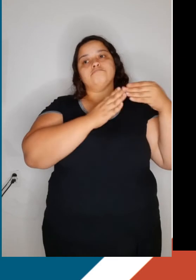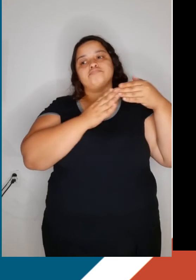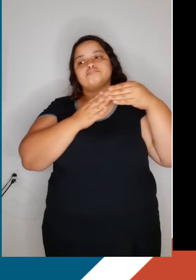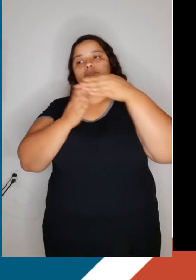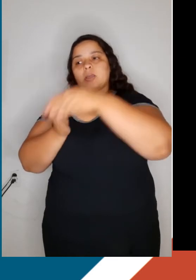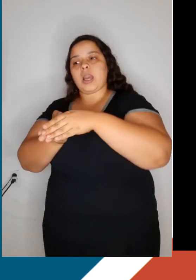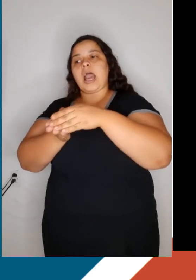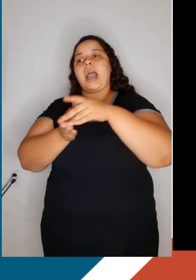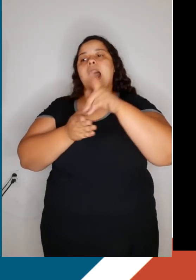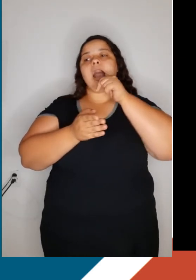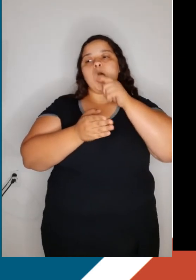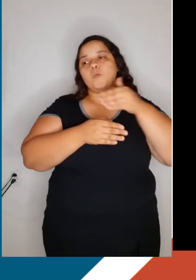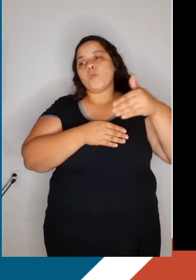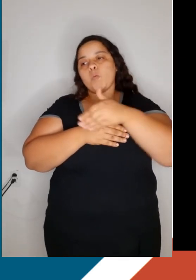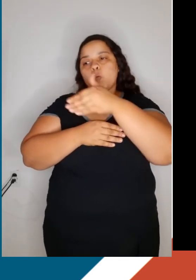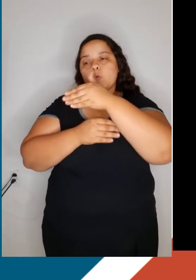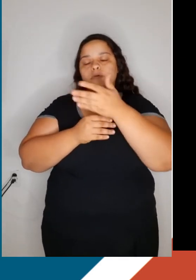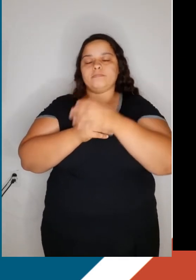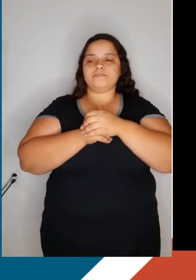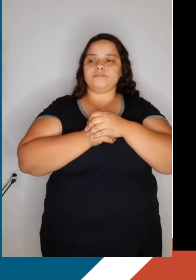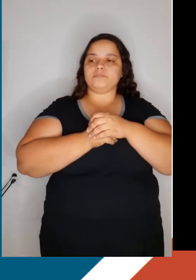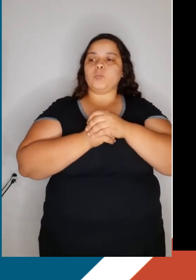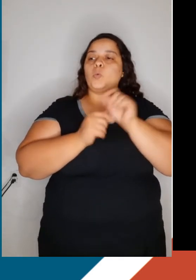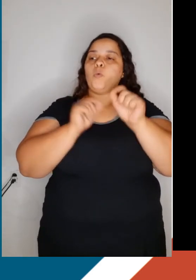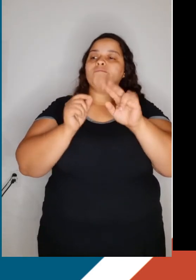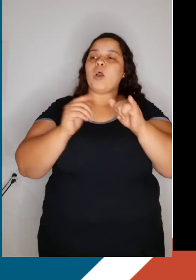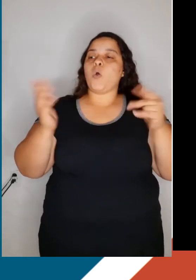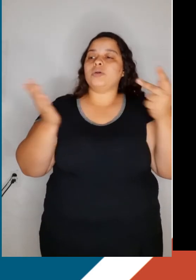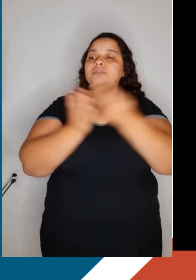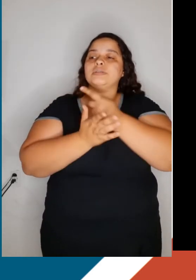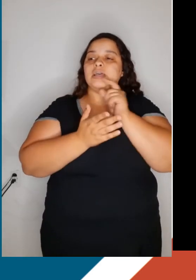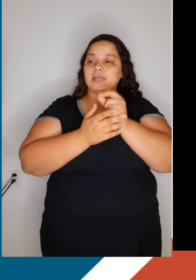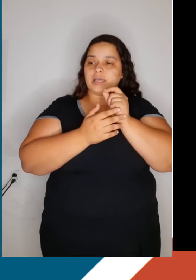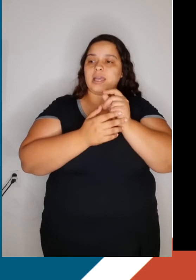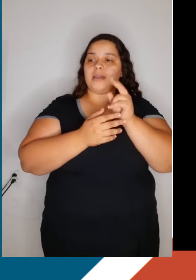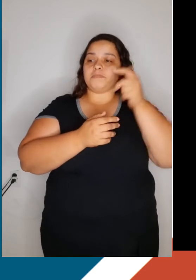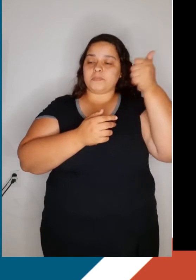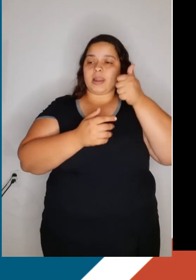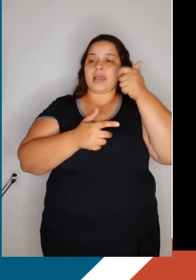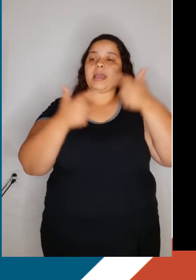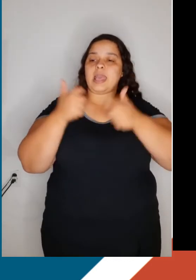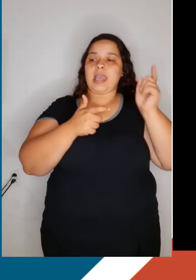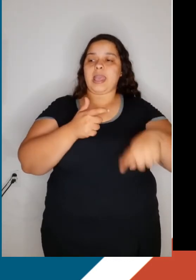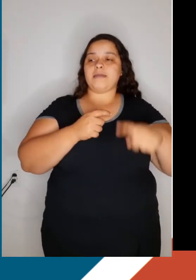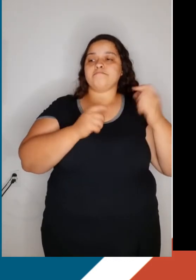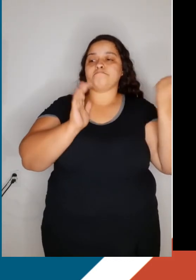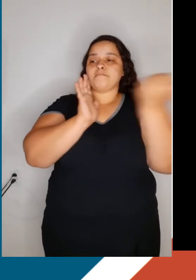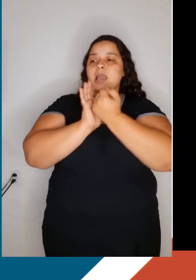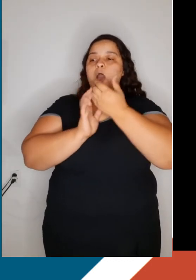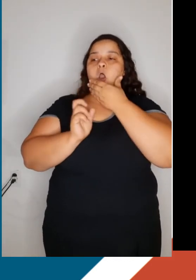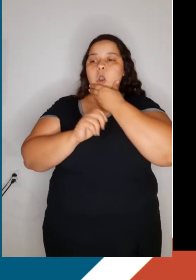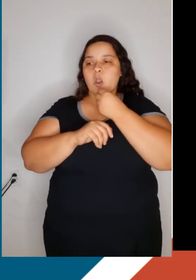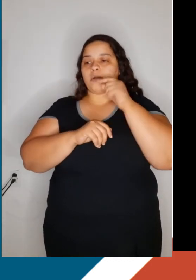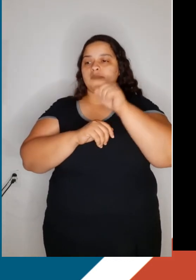Central e acessar o Mar Mediterrâneo. O que vai acontecer de imediato, né, que leva à Primeira Guerra, é o assassinato do